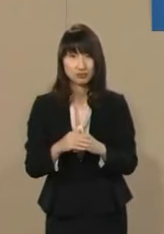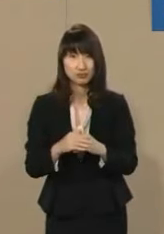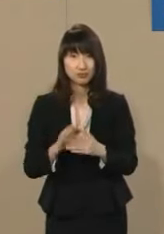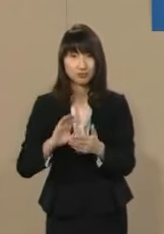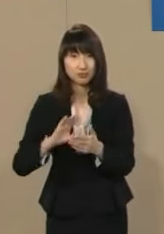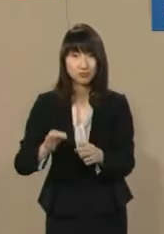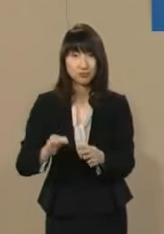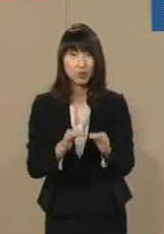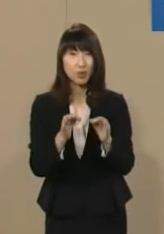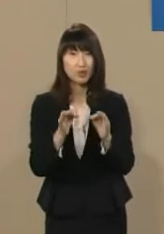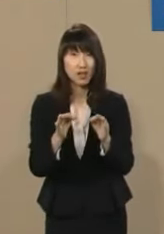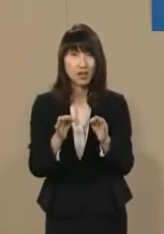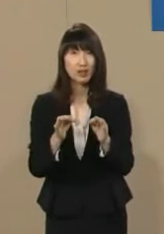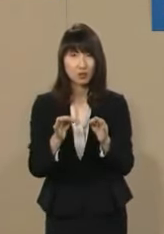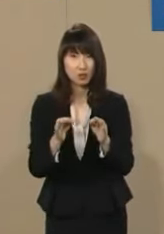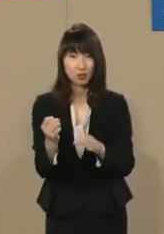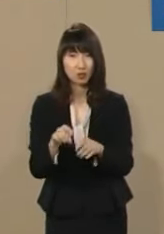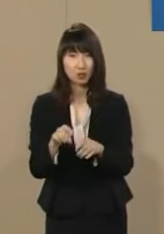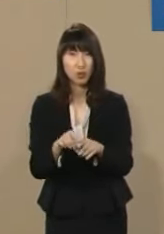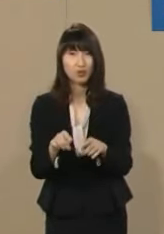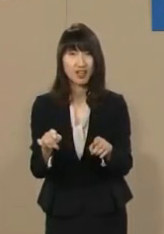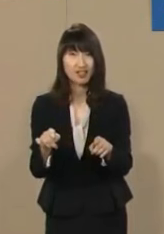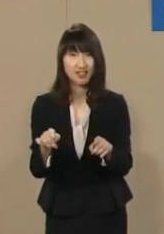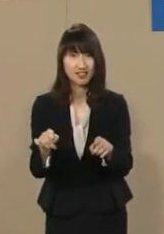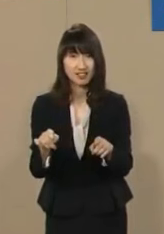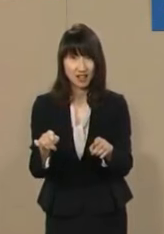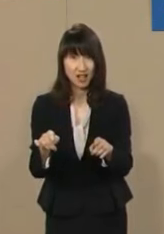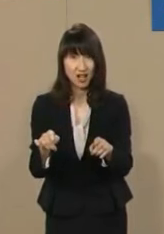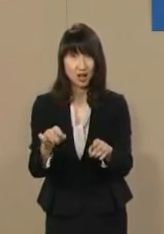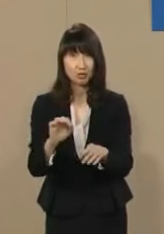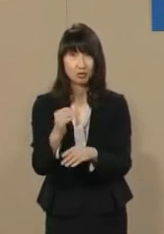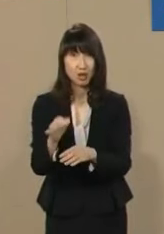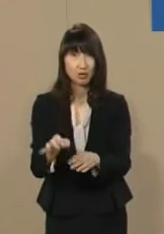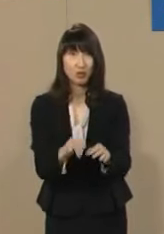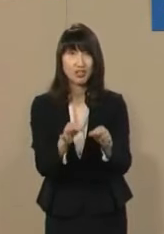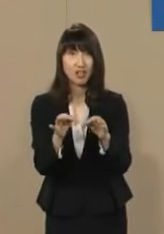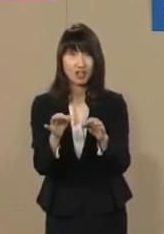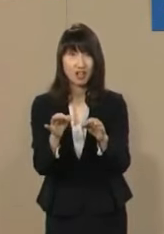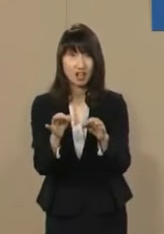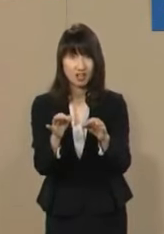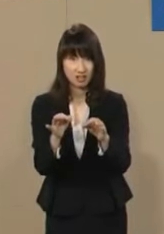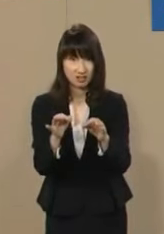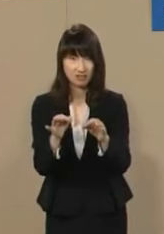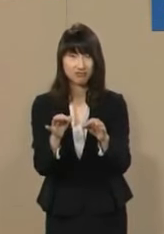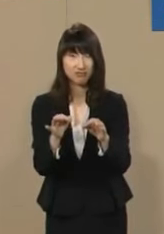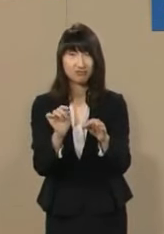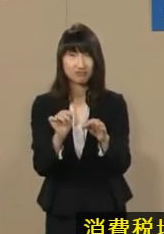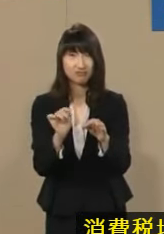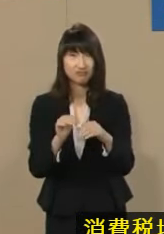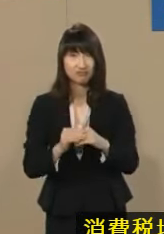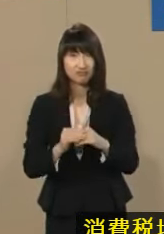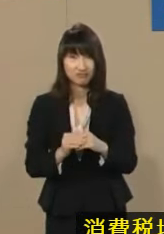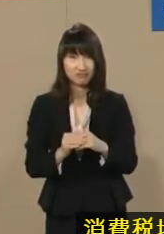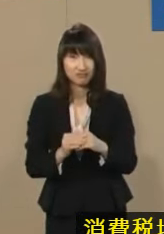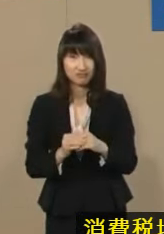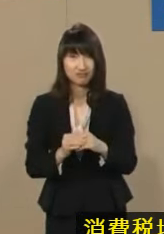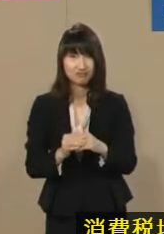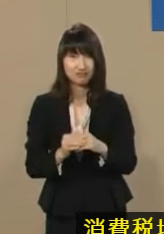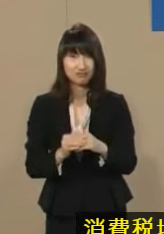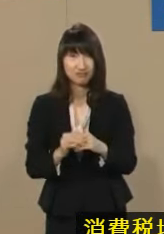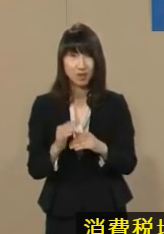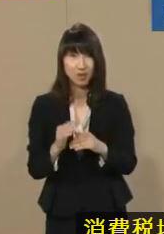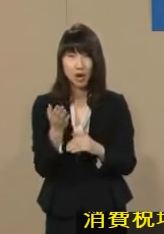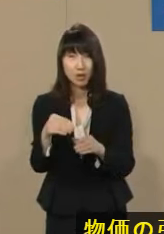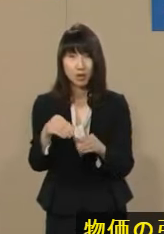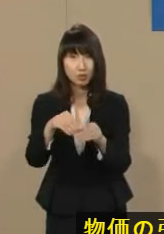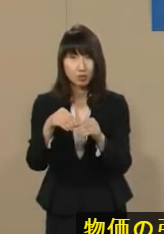消費税増税と強制的な物価の引き上げ、そうです、消費税増税は強制的な物価の引き上げ。でもあな